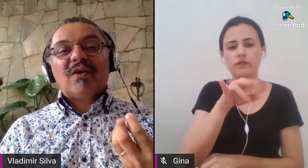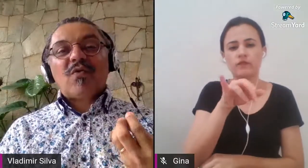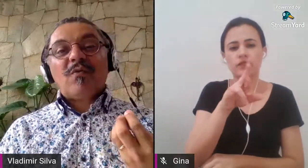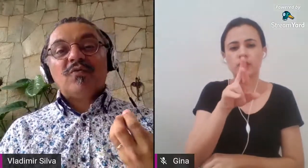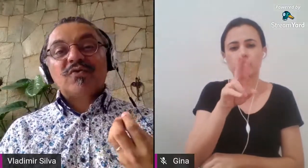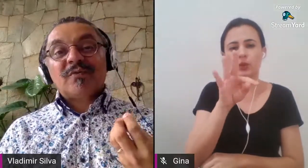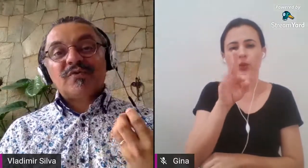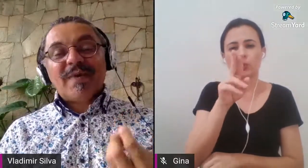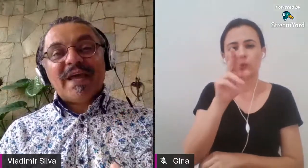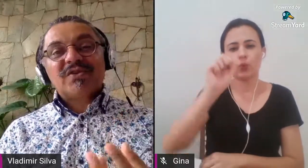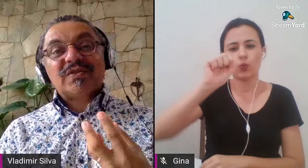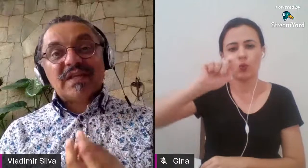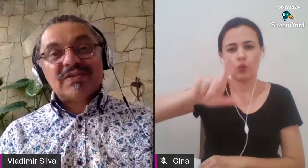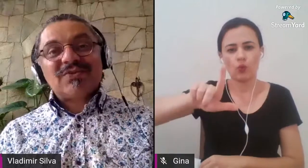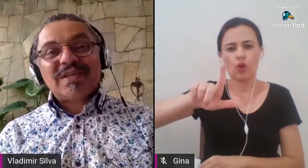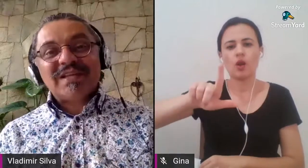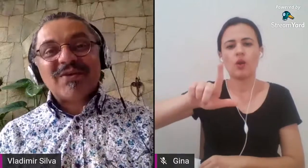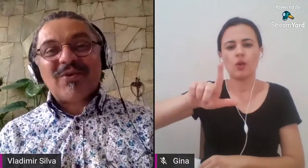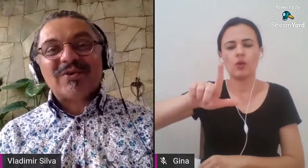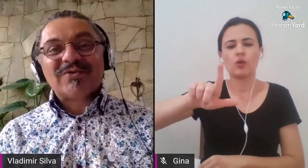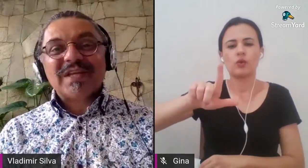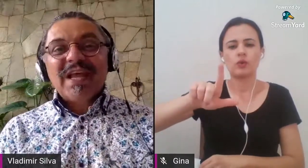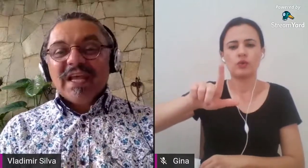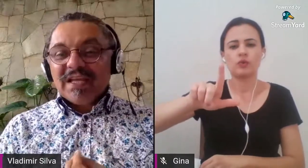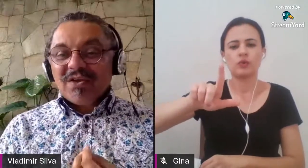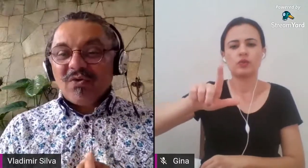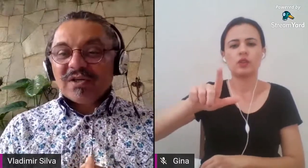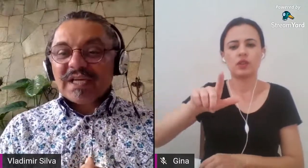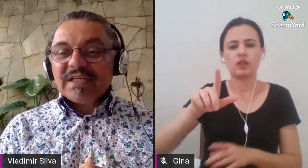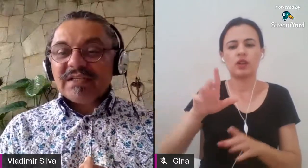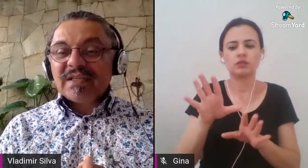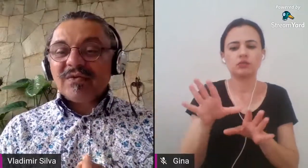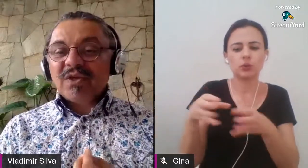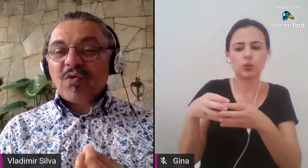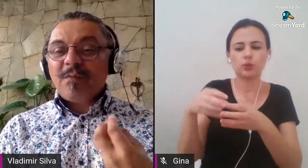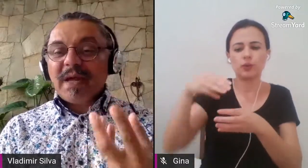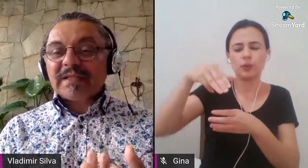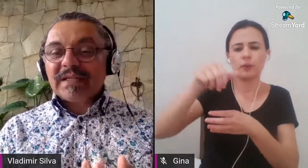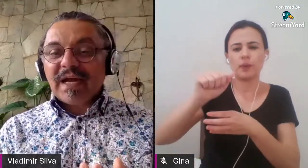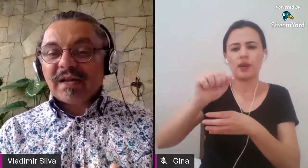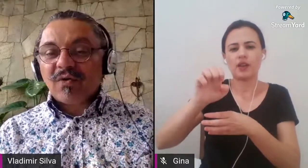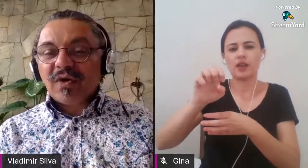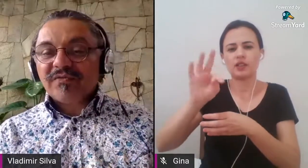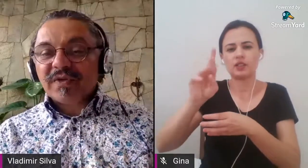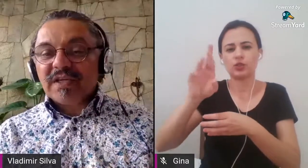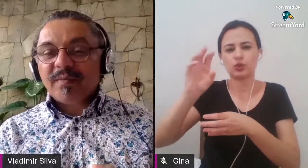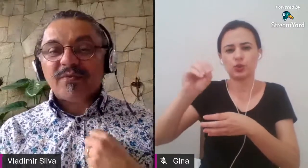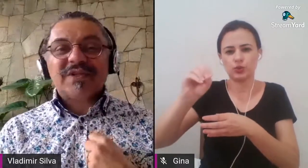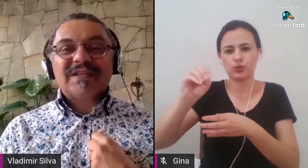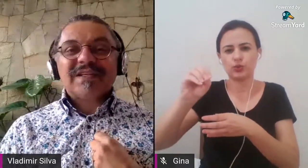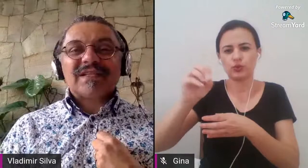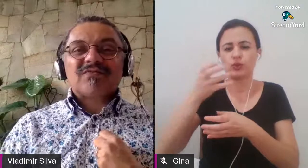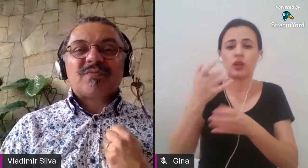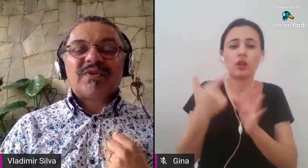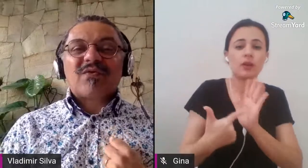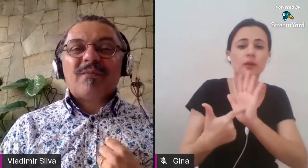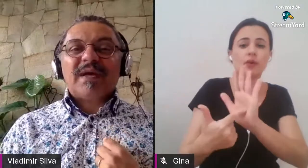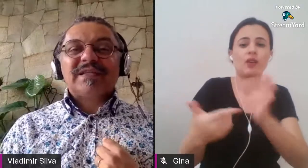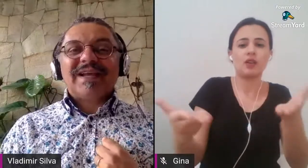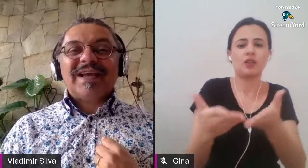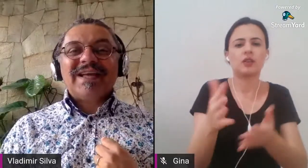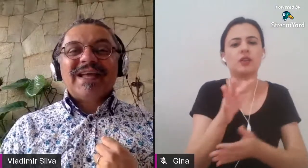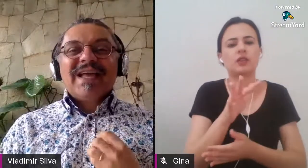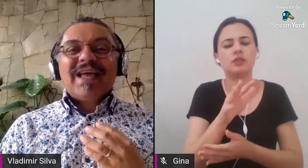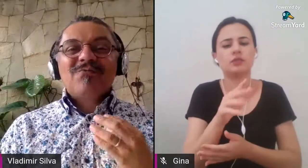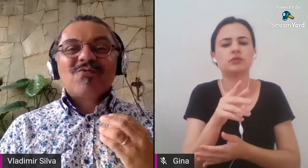feito com os maestros desses 80 coros. E que eu gostaria, então, de compartilhar agora, Felipe, por gentileza, se você